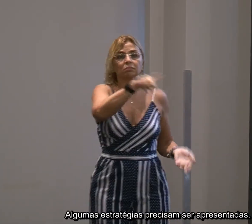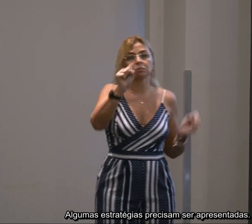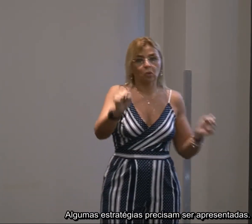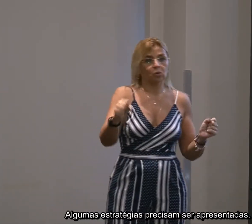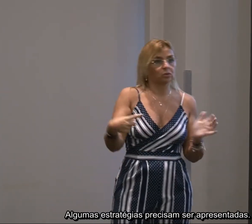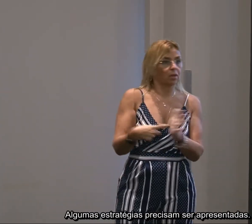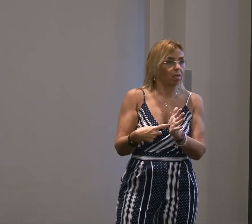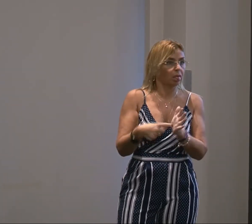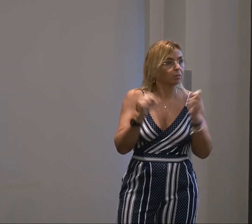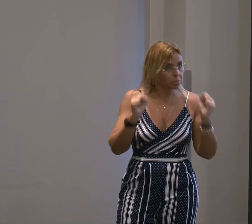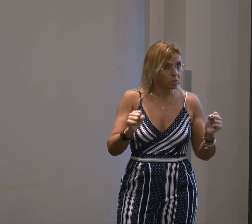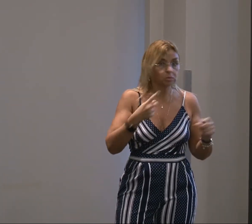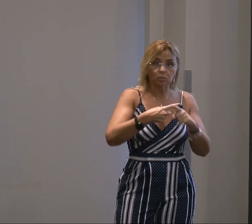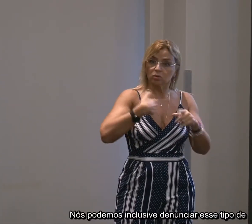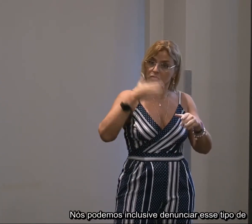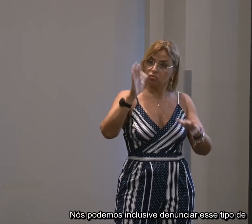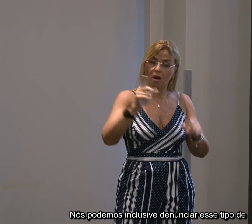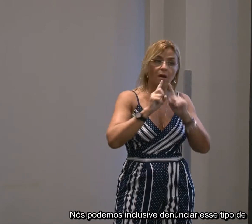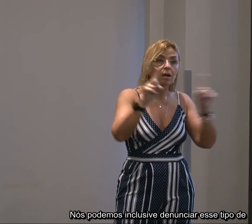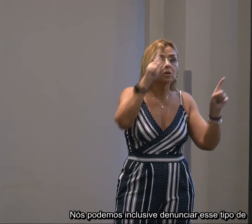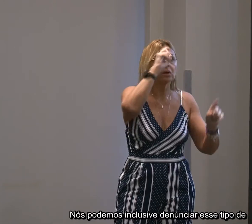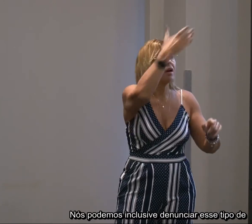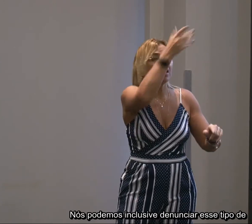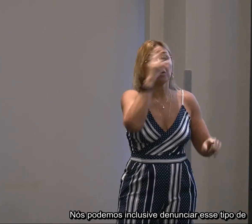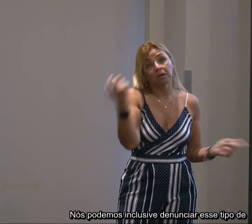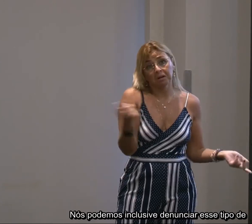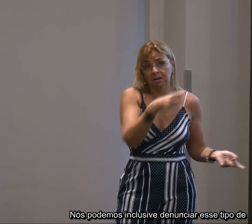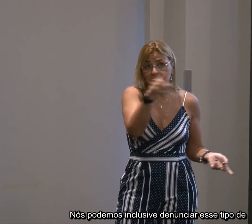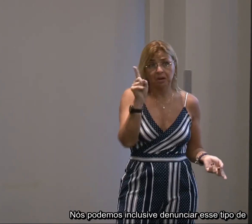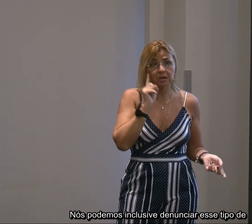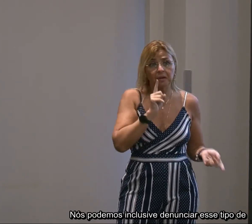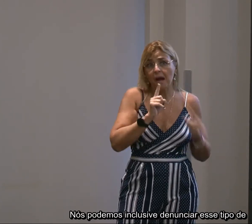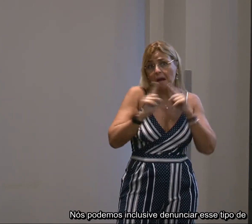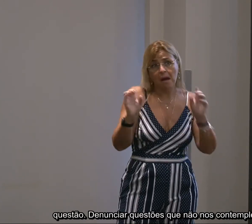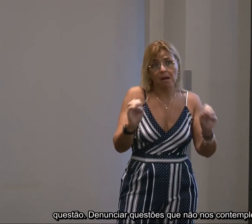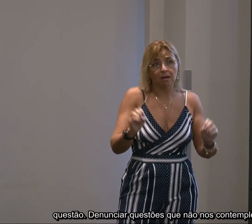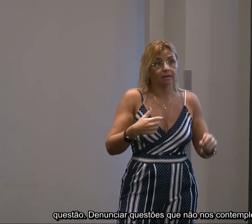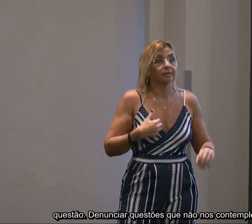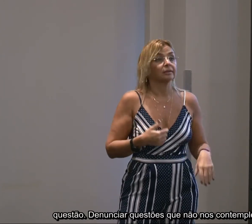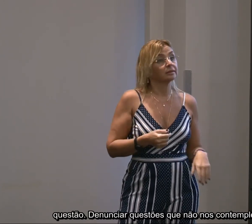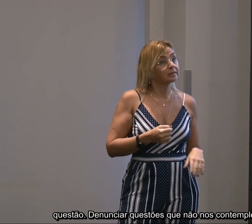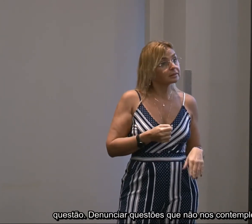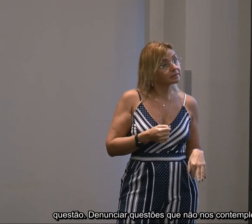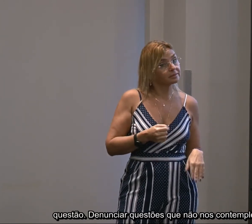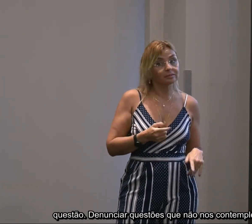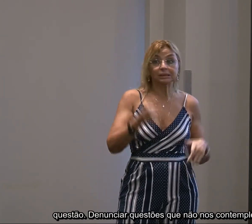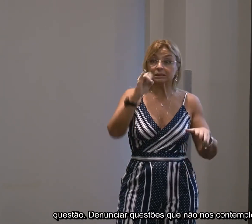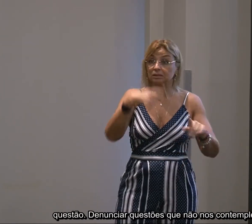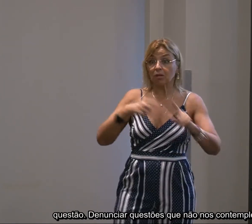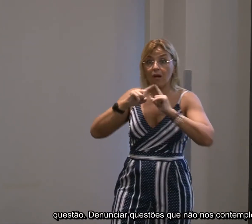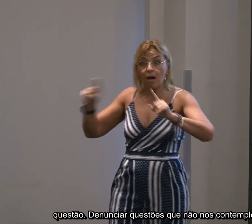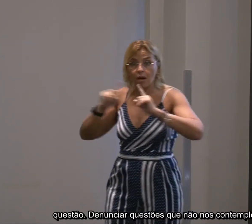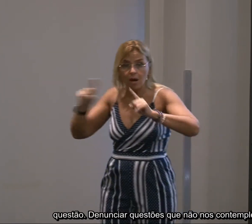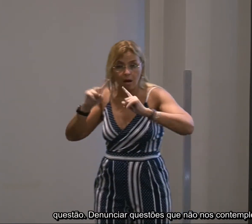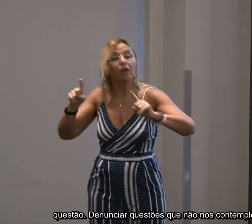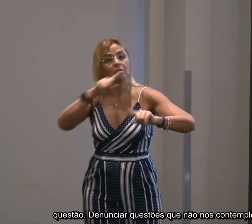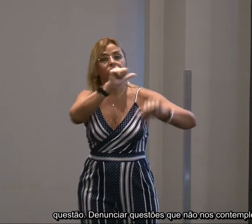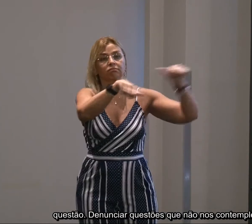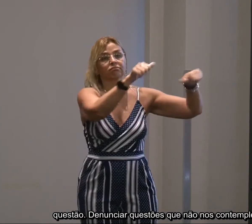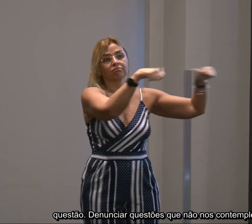né? A gente pode, inclusive, denunciar esse tipo de questão, né? Denunciar questões que não nos